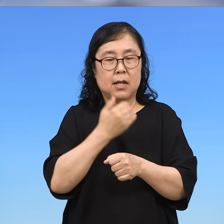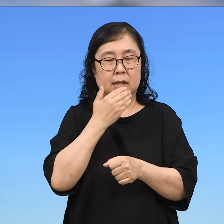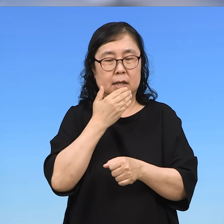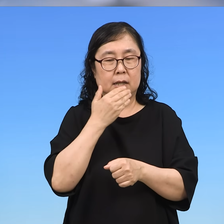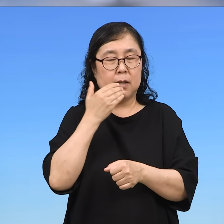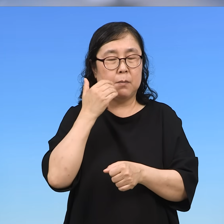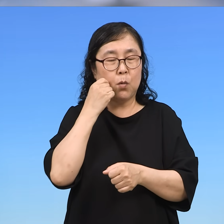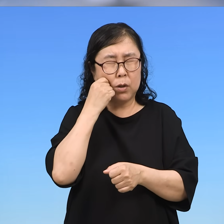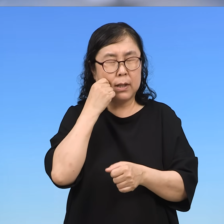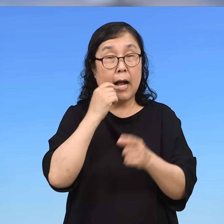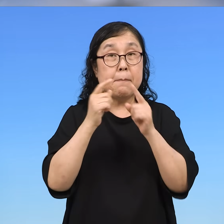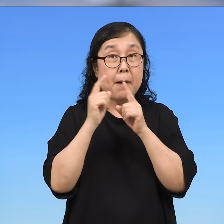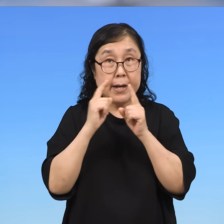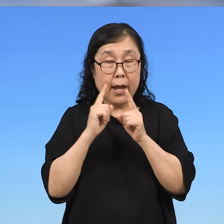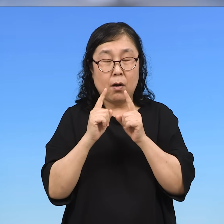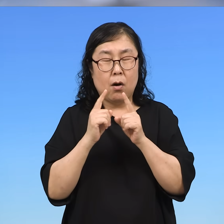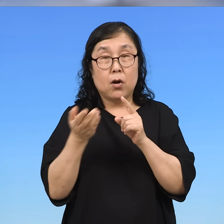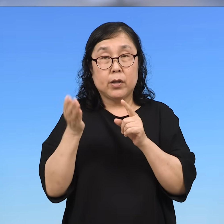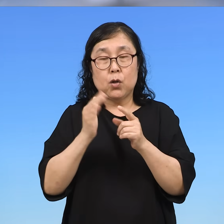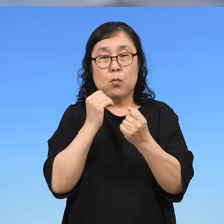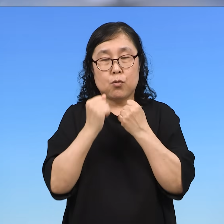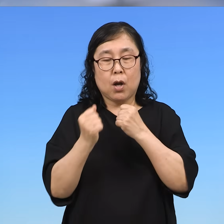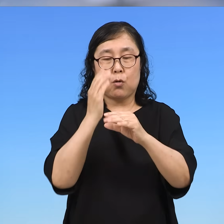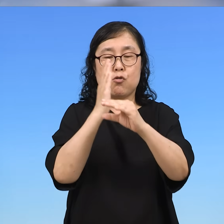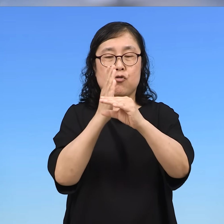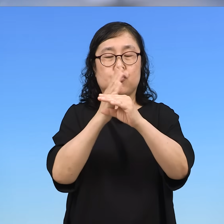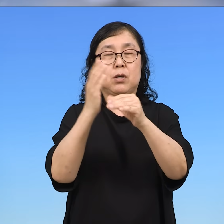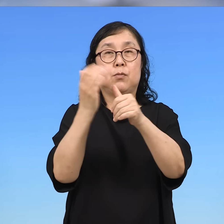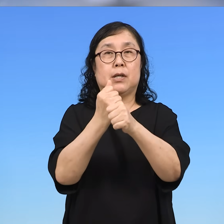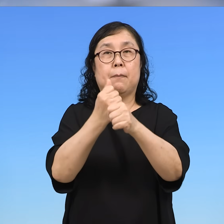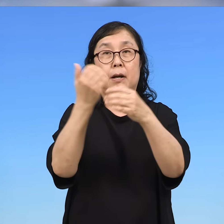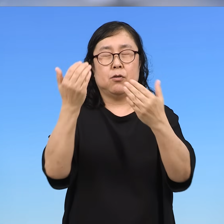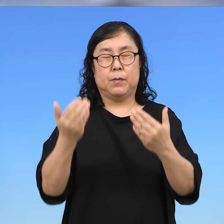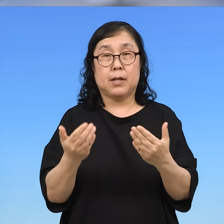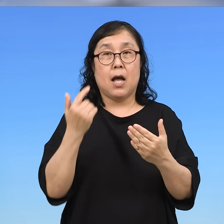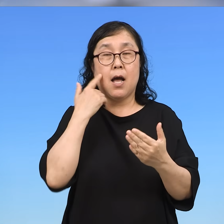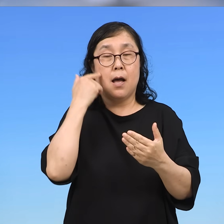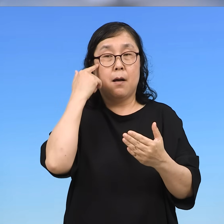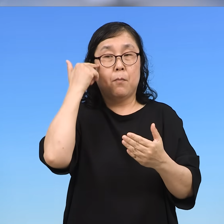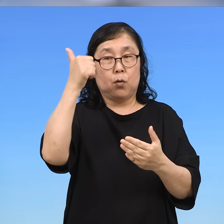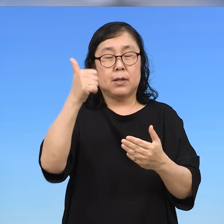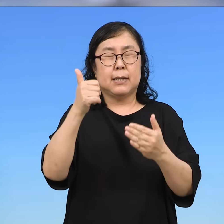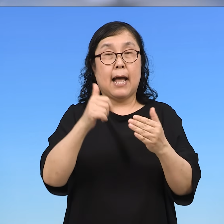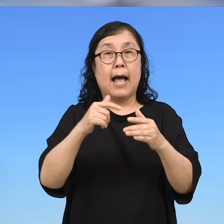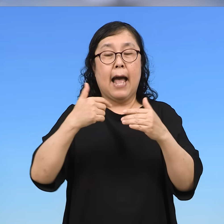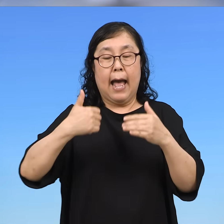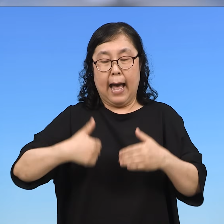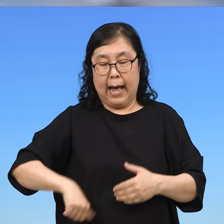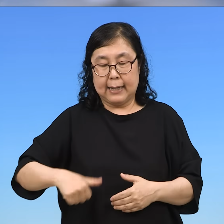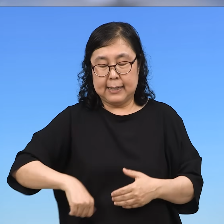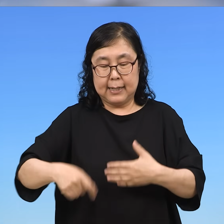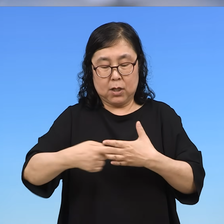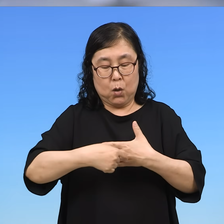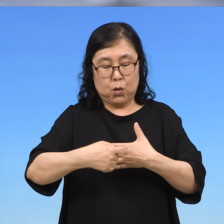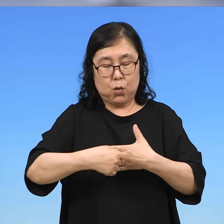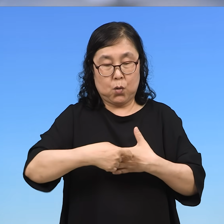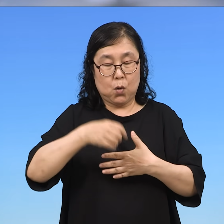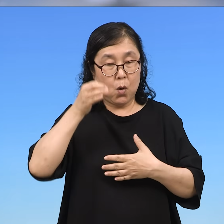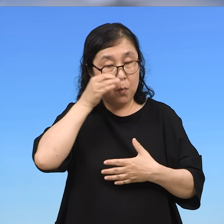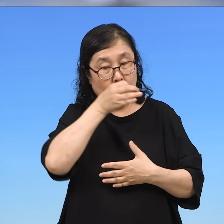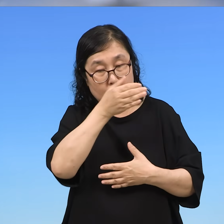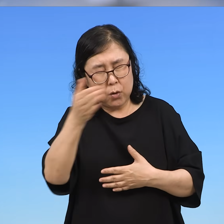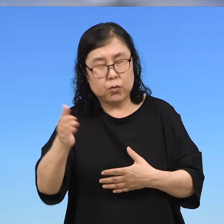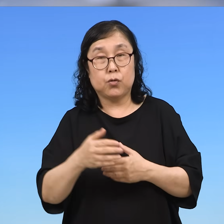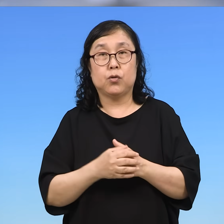아니잖아요. 중심을 잡아주시는 거예요. 이 목사 아들이 혹시라도 이런 어떤 외적으로